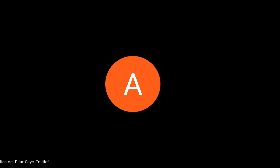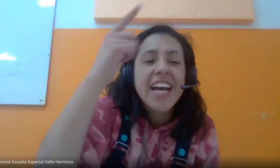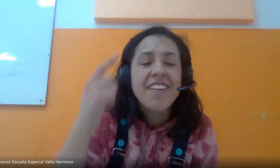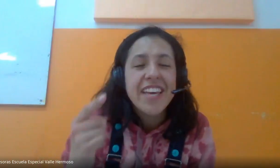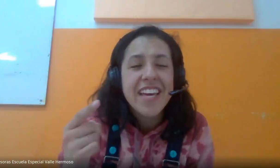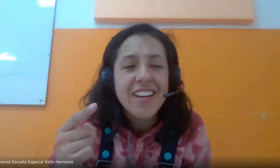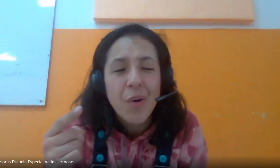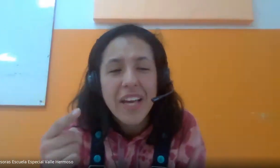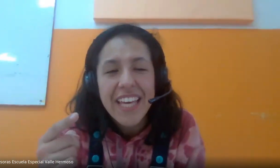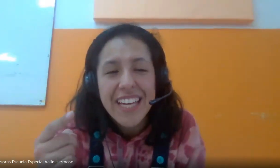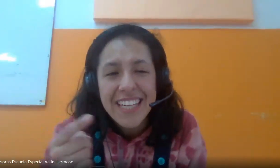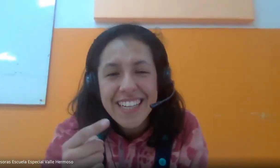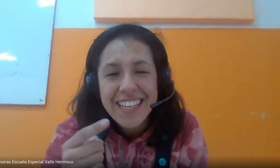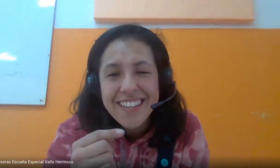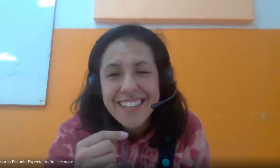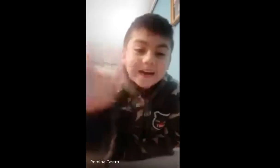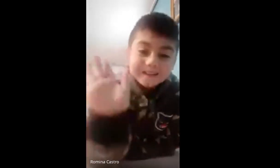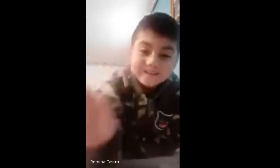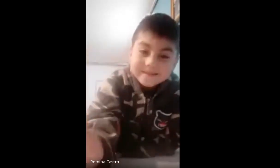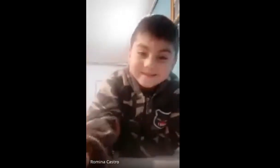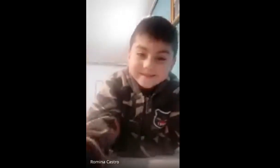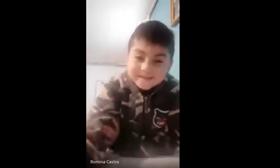¡Oreja! Bien, Joaquín. ¡Hola!